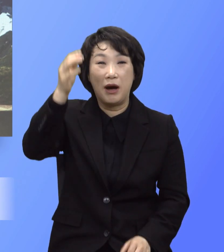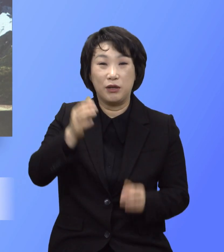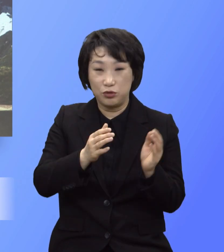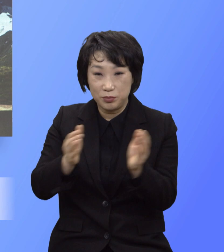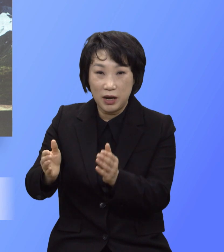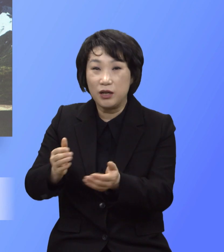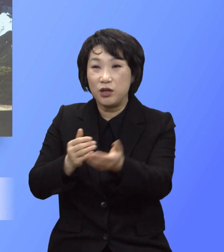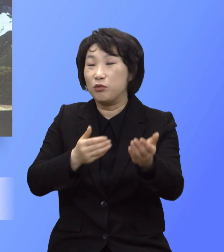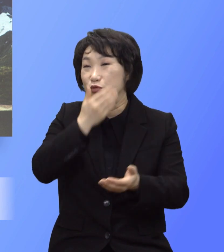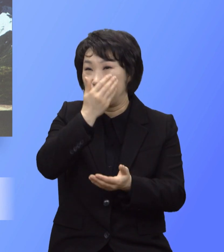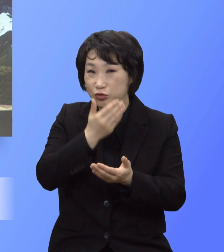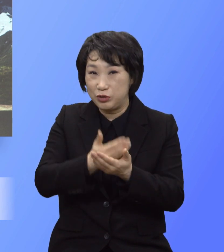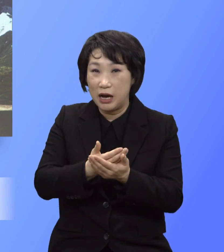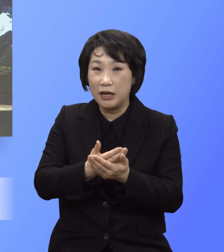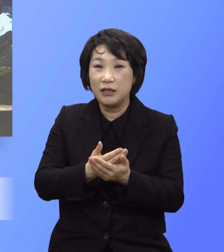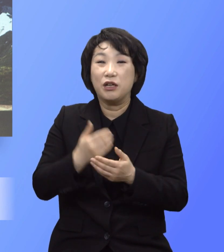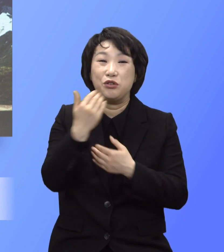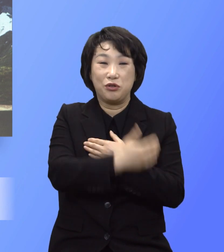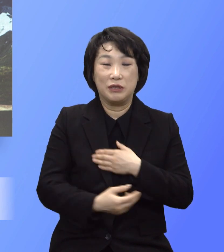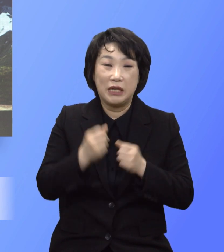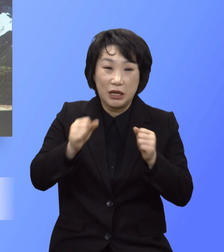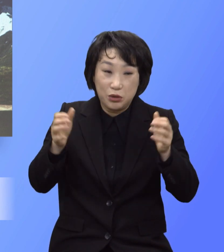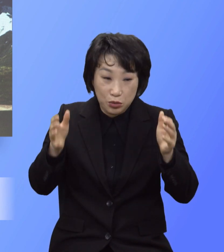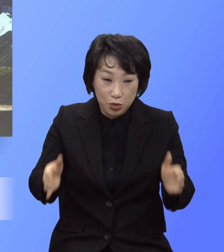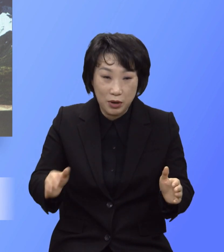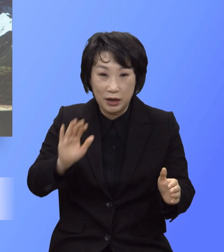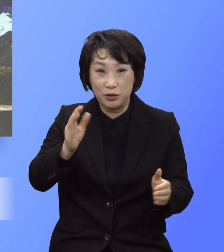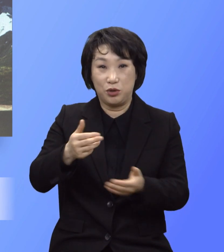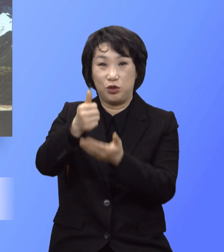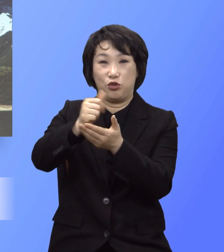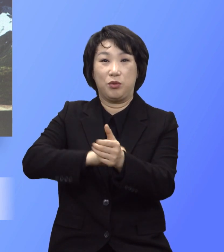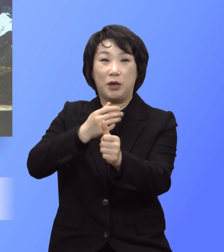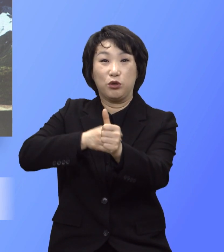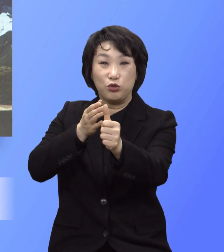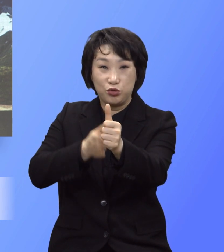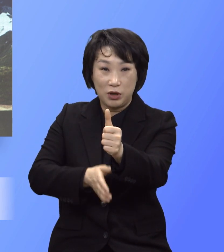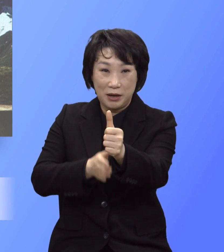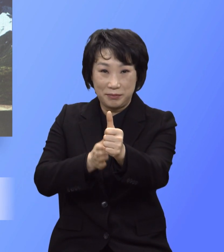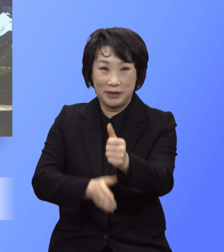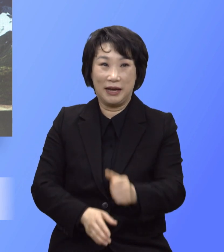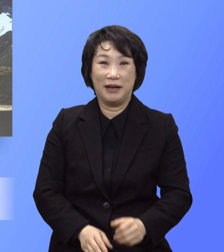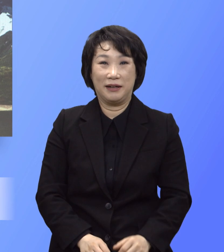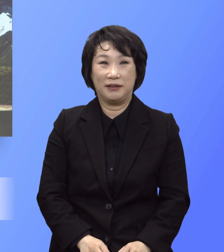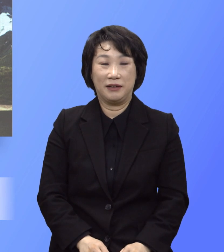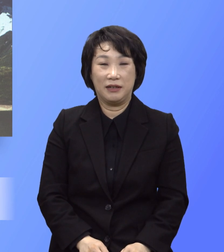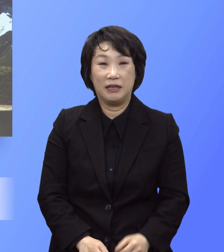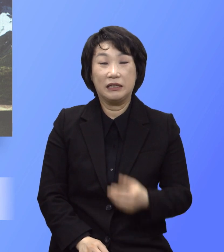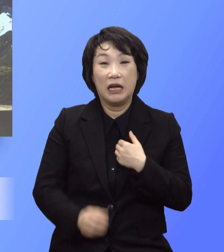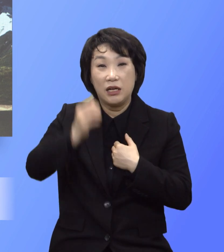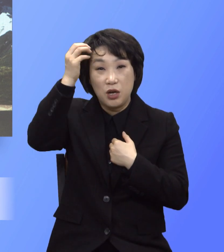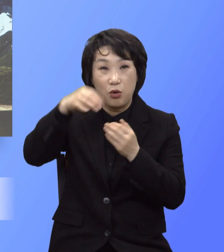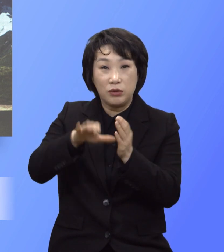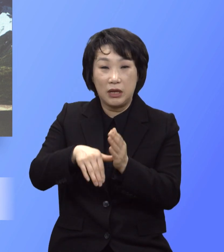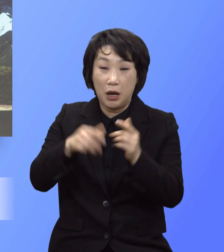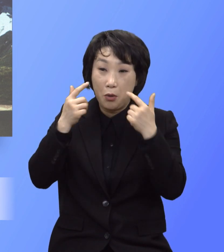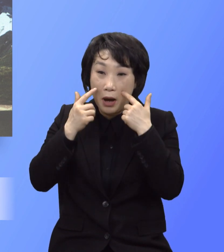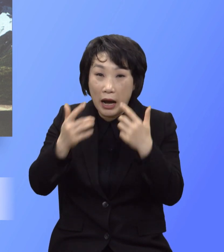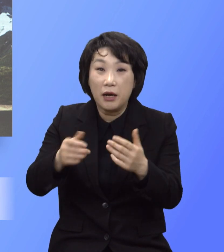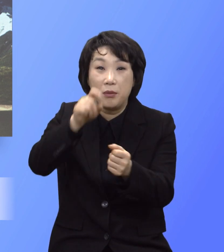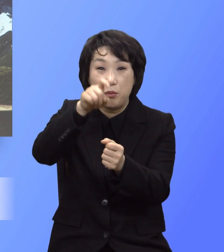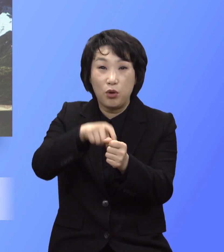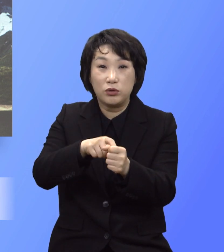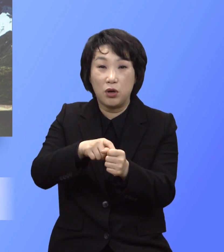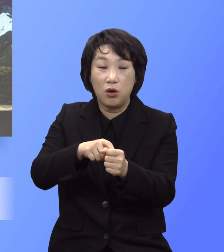값진 소모품의 육신의 때가 되기를 주님의 이름으로 축원합니다. 내 영혼의 때 분명한